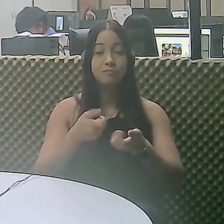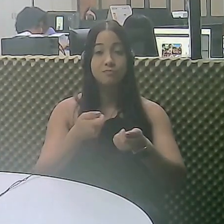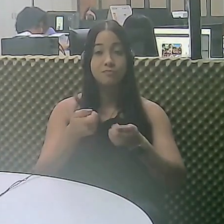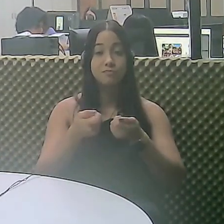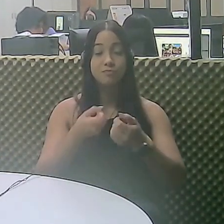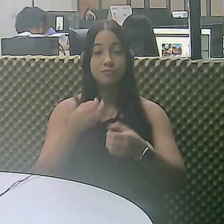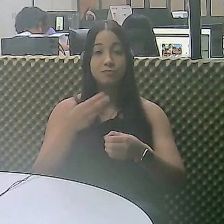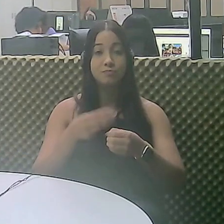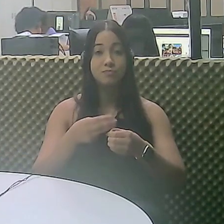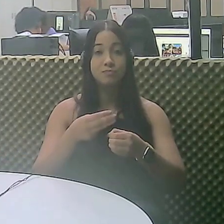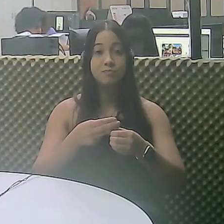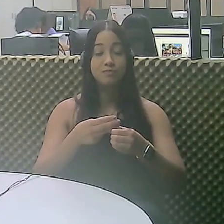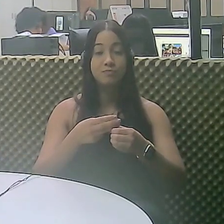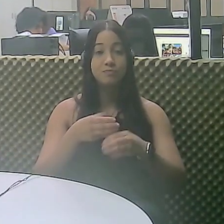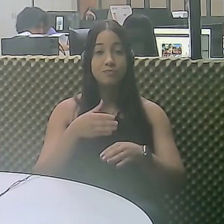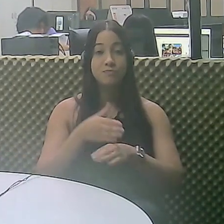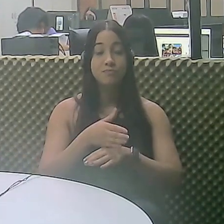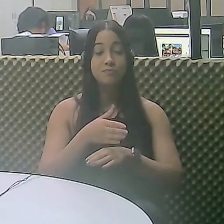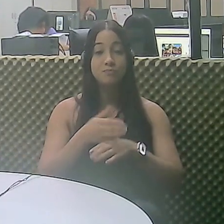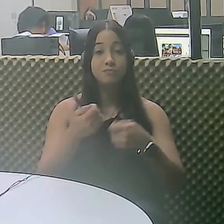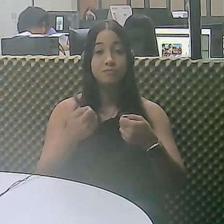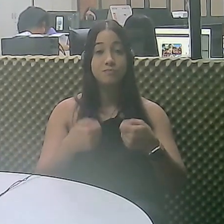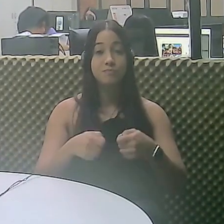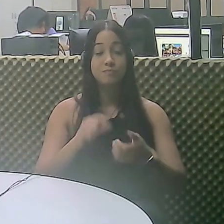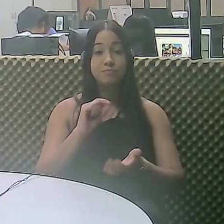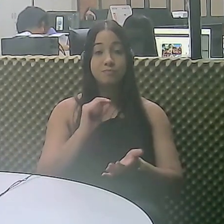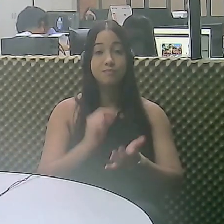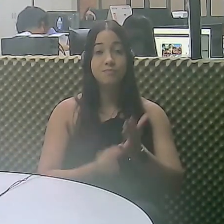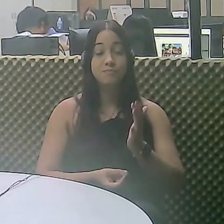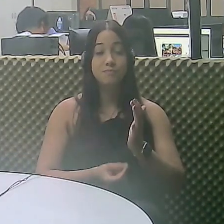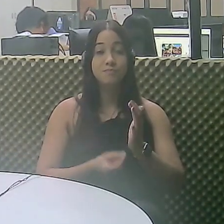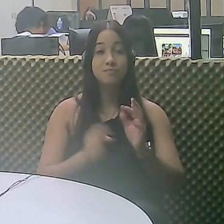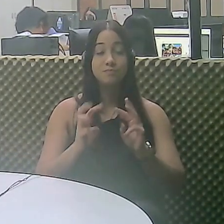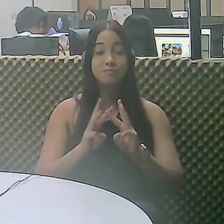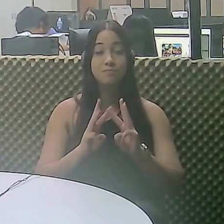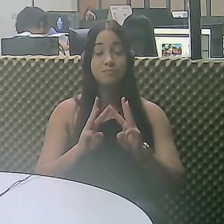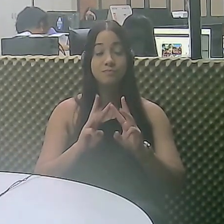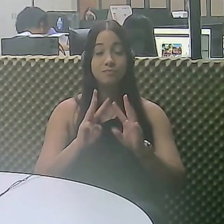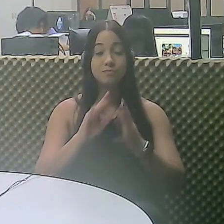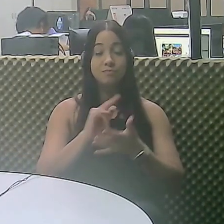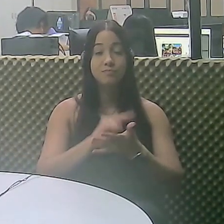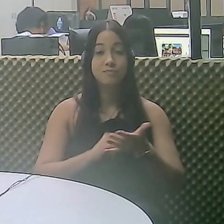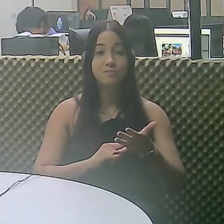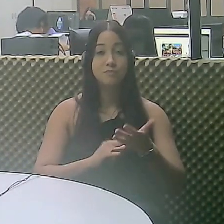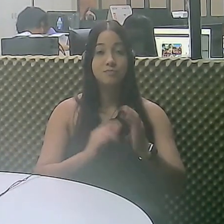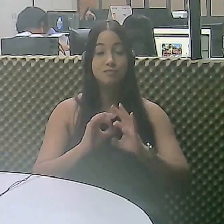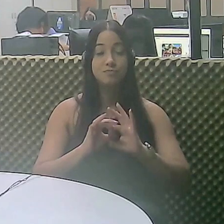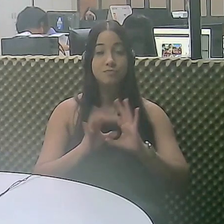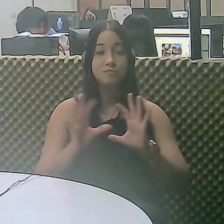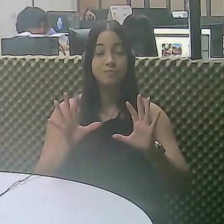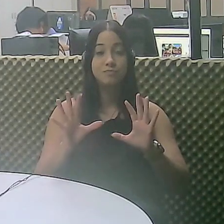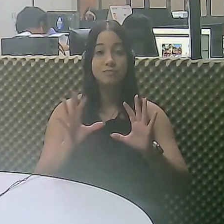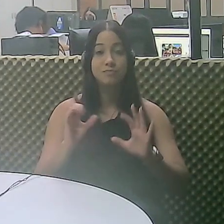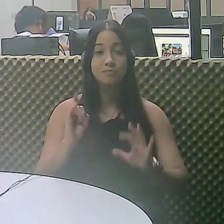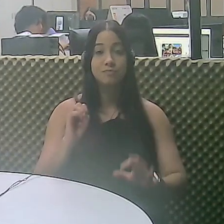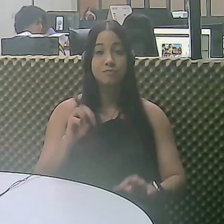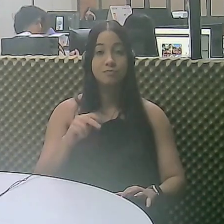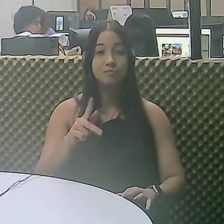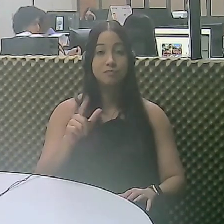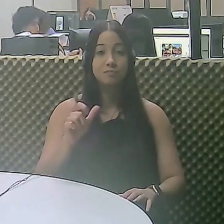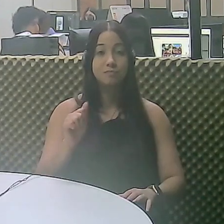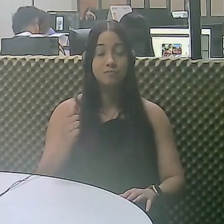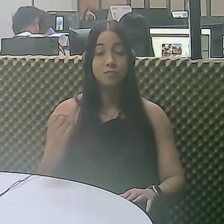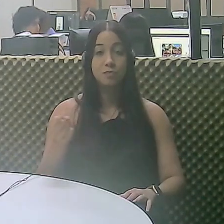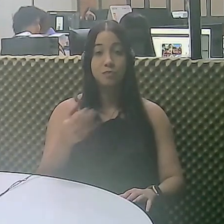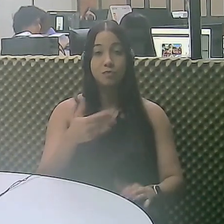Municipal para participar é necessário se inscrever pelo formulário disponibilizado na plataforma simpla a